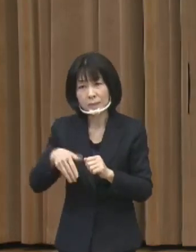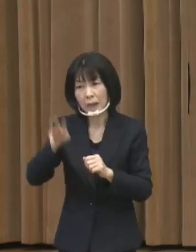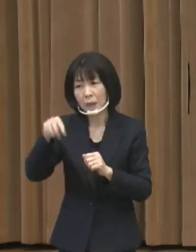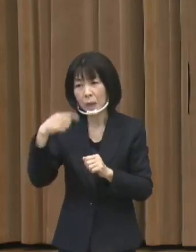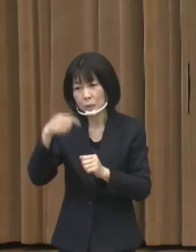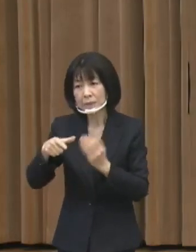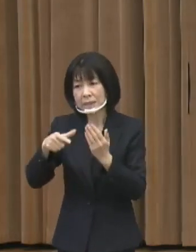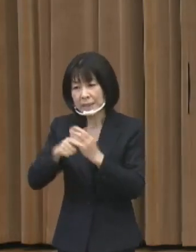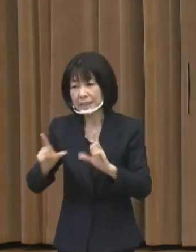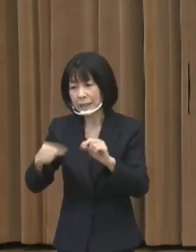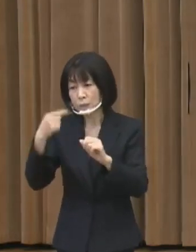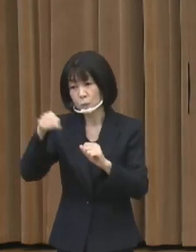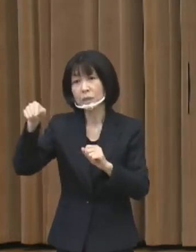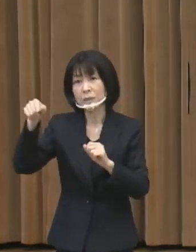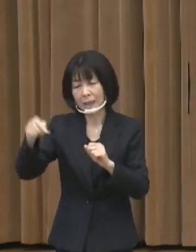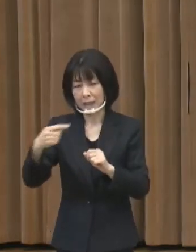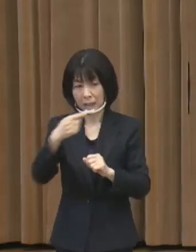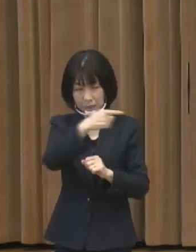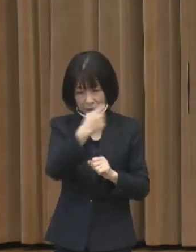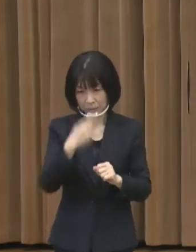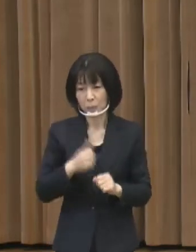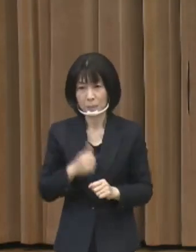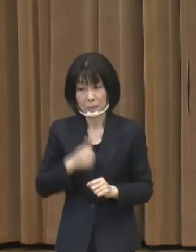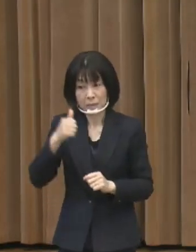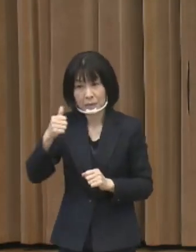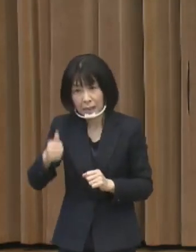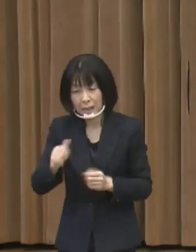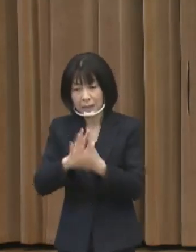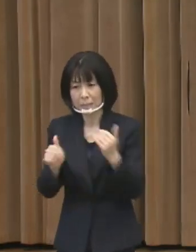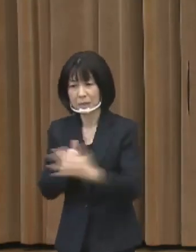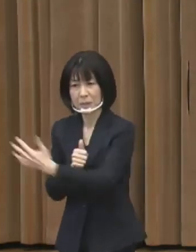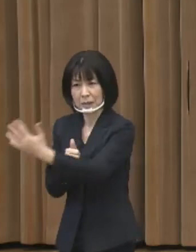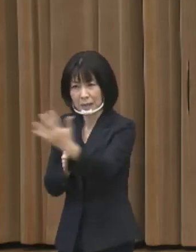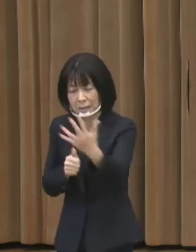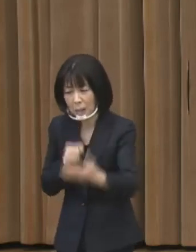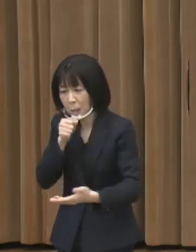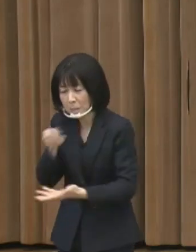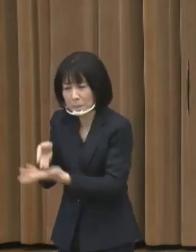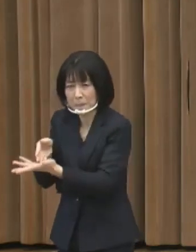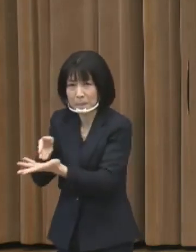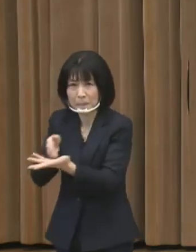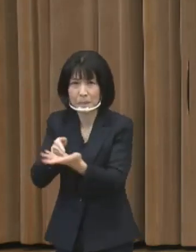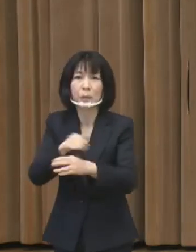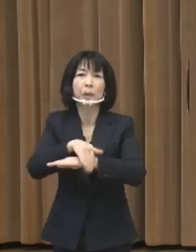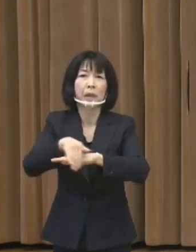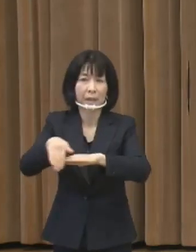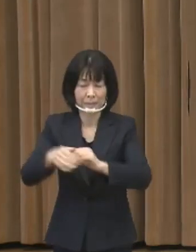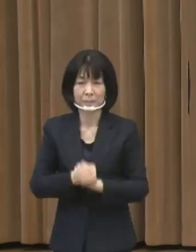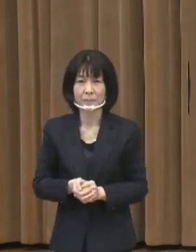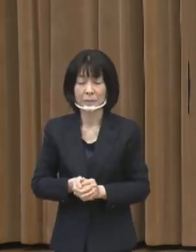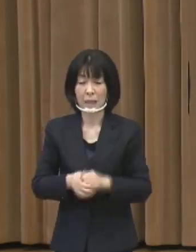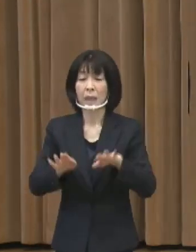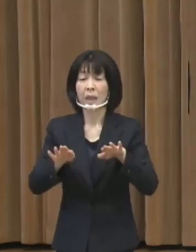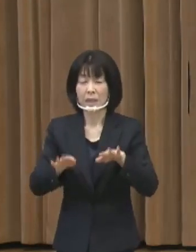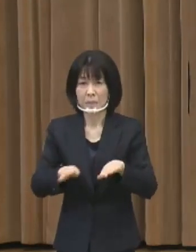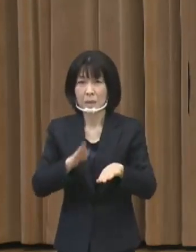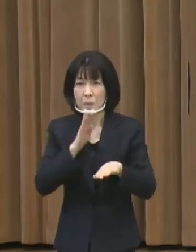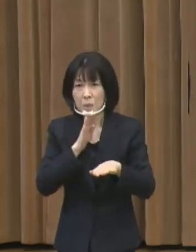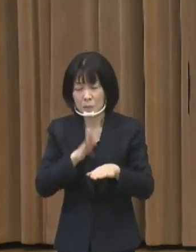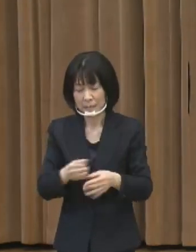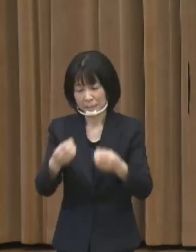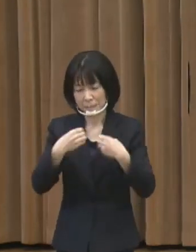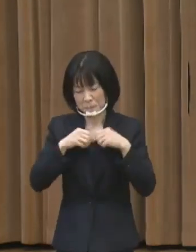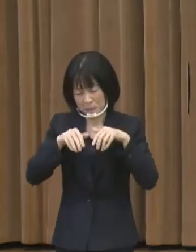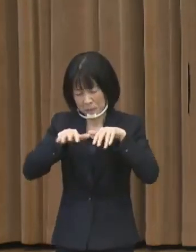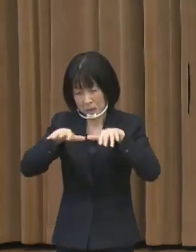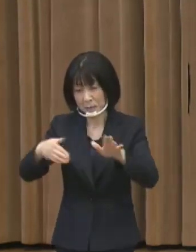口駅東口において、私も直接県民の皆様にお呼びかけをさせていただきます。今がまさに感染